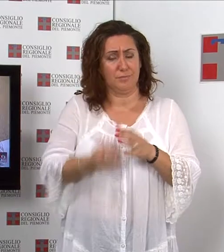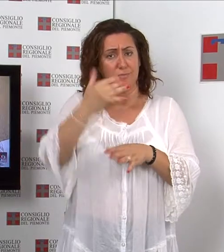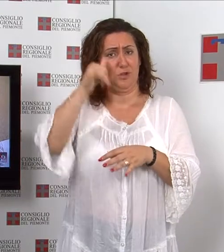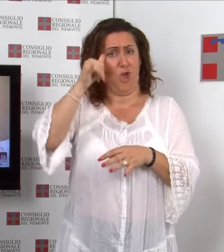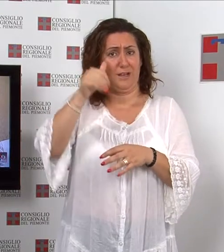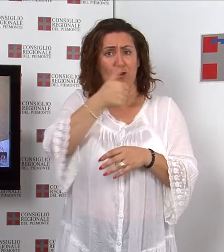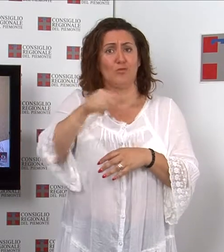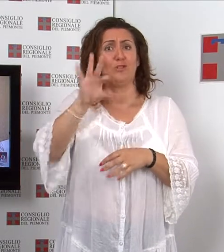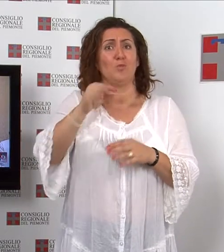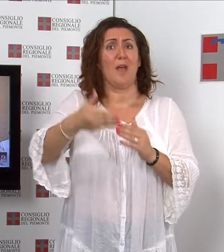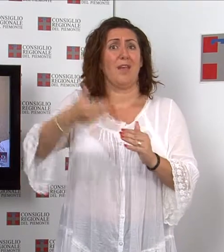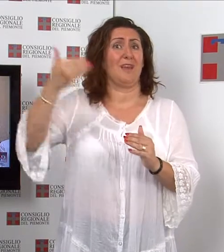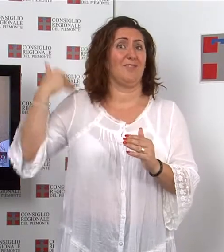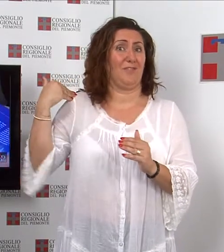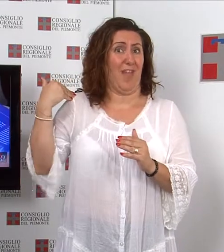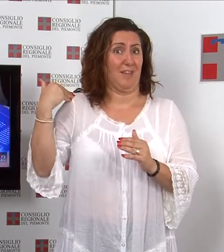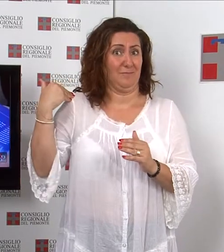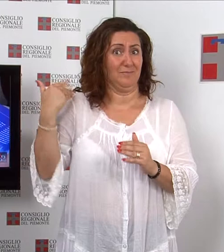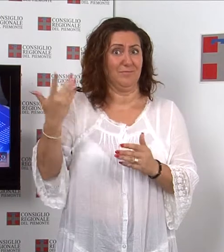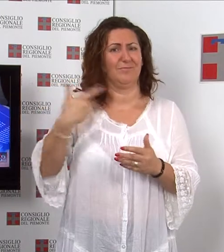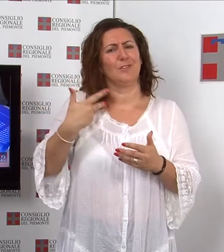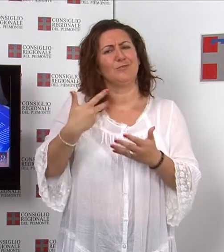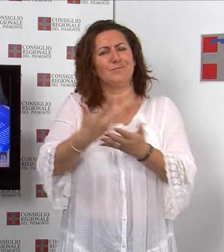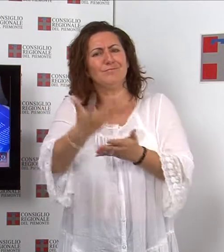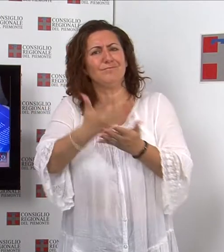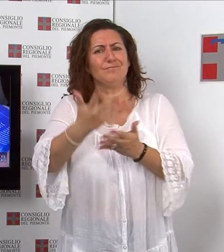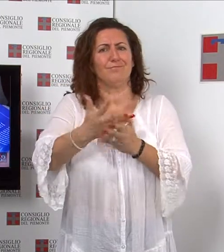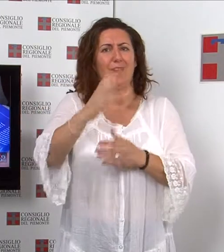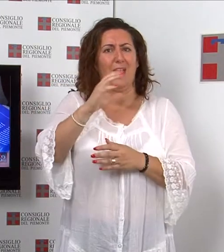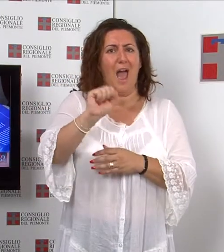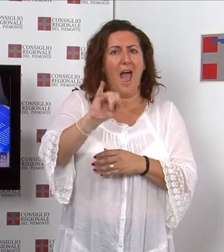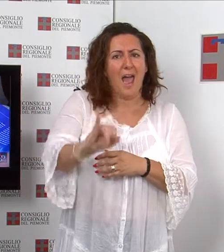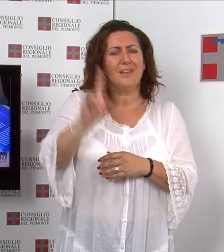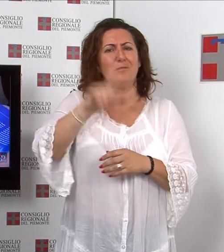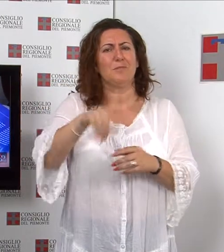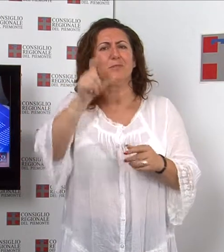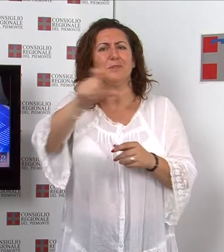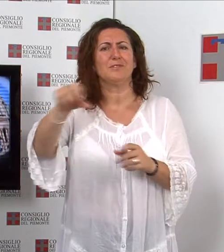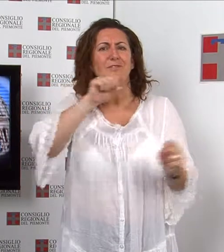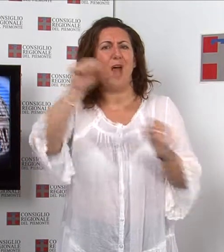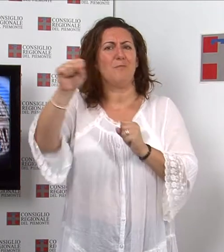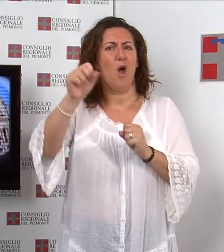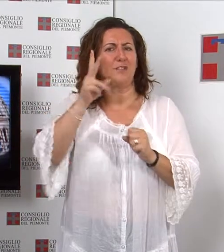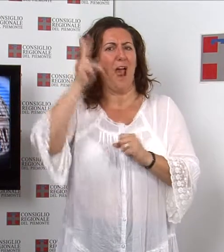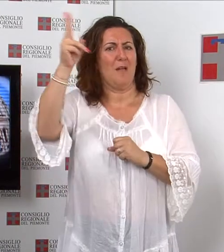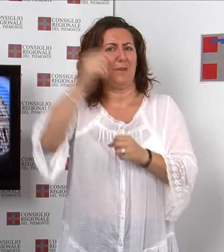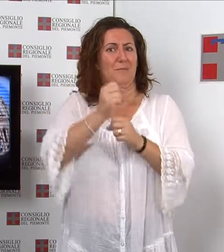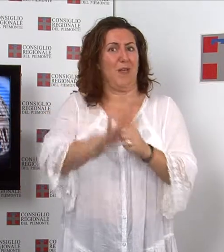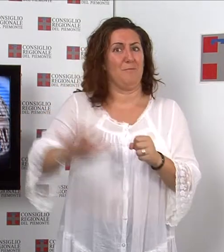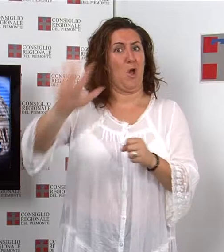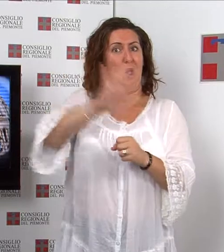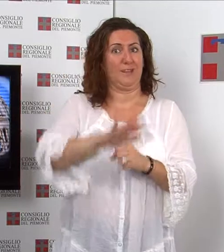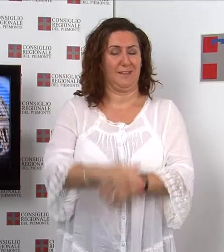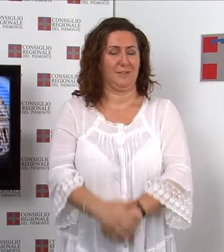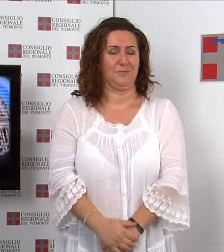fa, con un ampio servizio sul passato e sul presente del CAI, nonché sulle glorie dell'alpinismo piemontese. Workshop